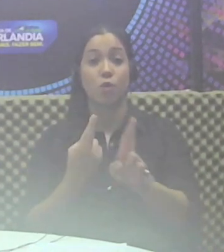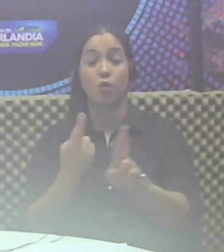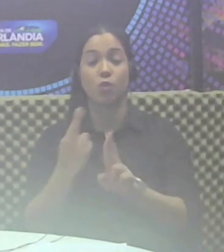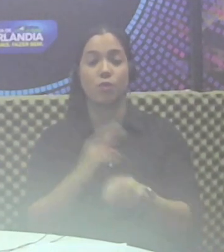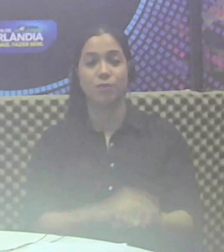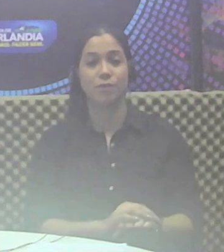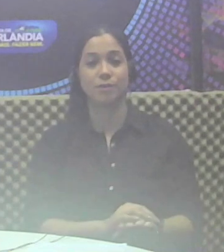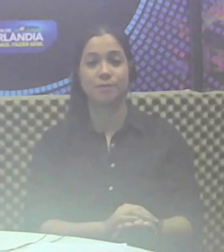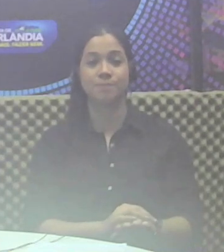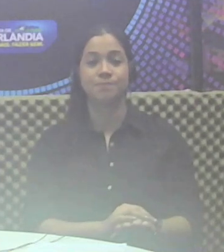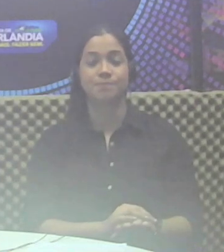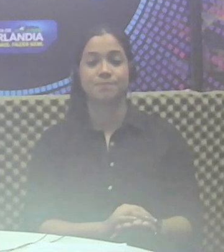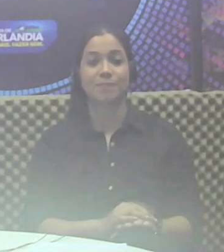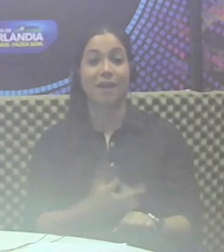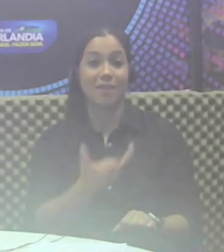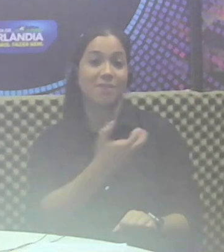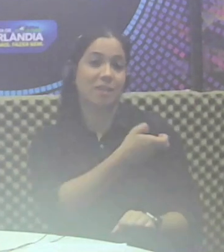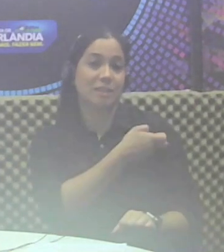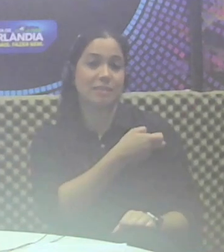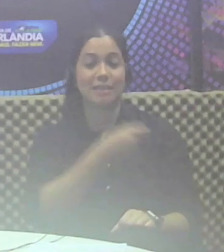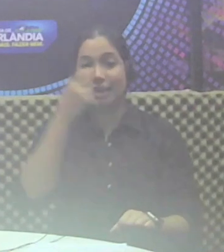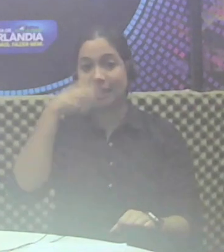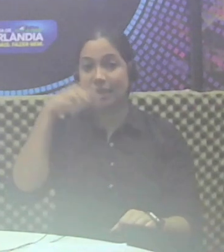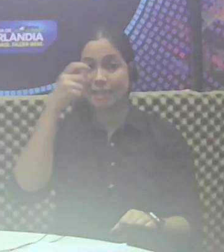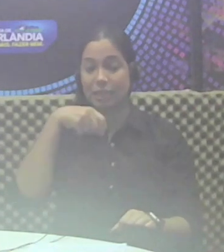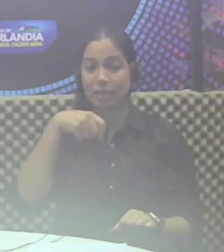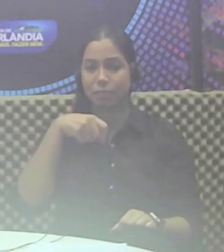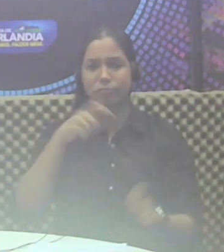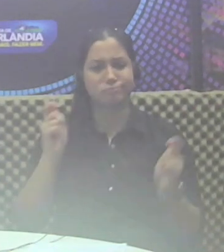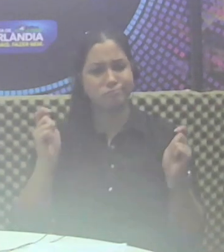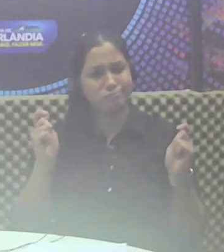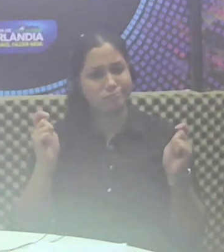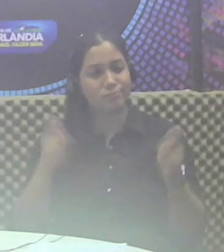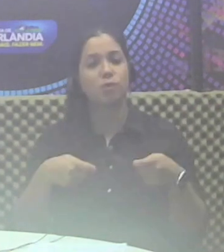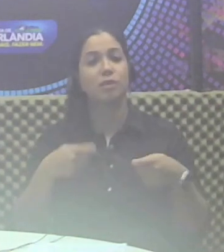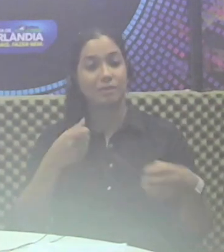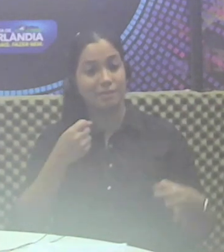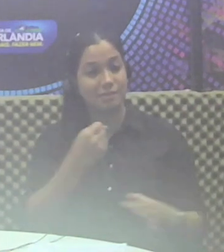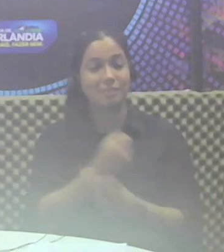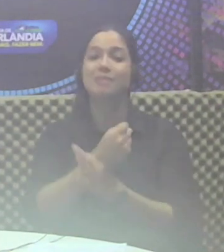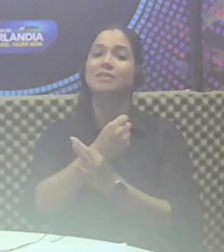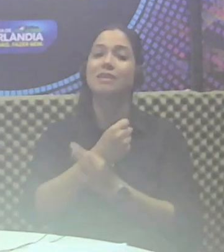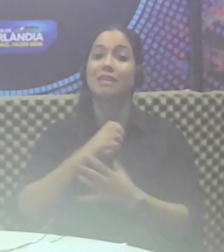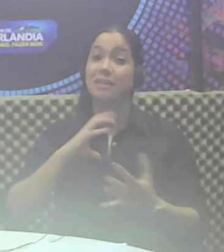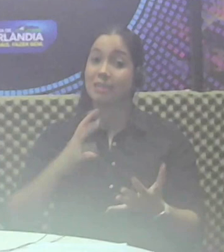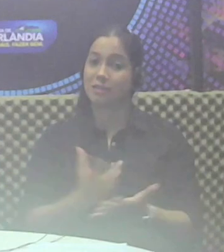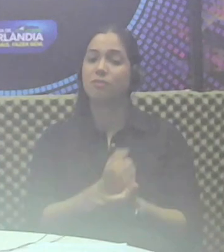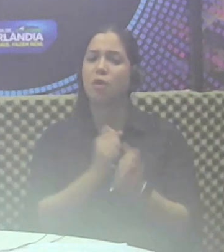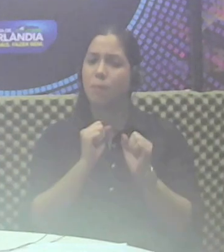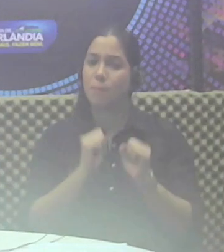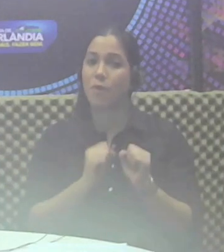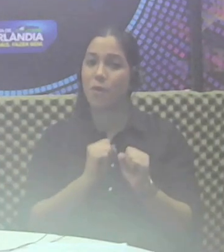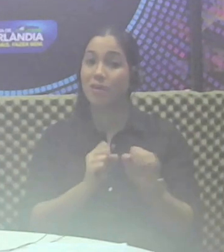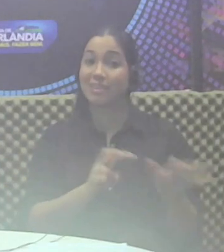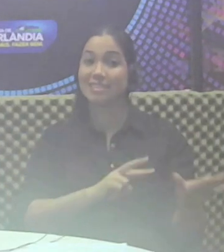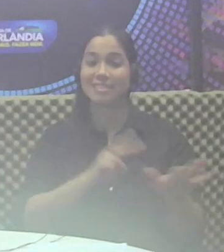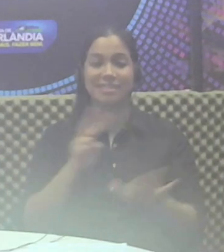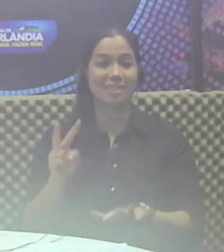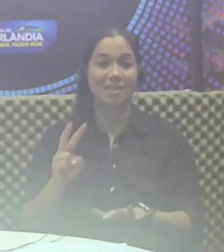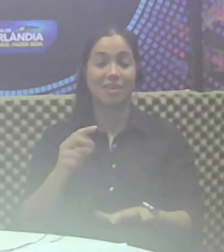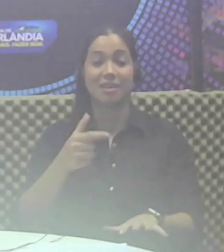passageiros. Lembrando que a vacina contra a gripe é eficiente e segura e pode ser tomada durante a semana